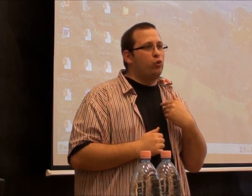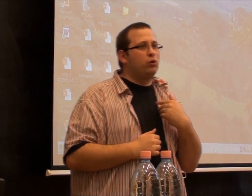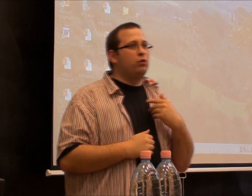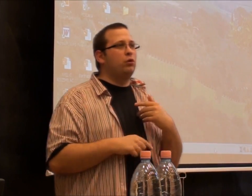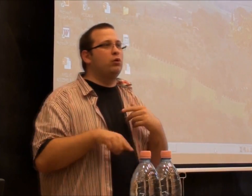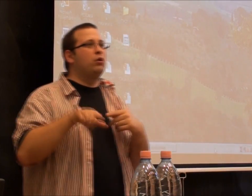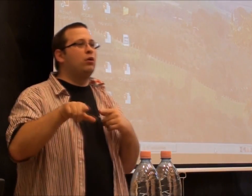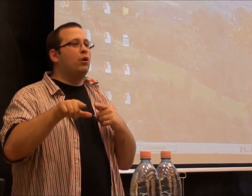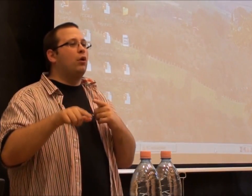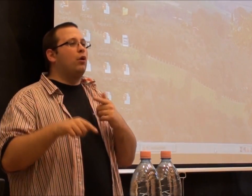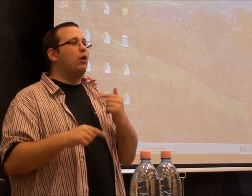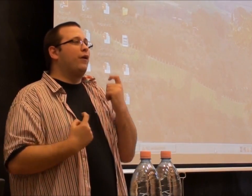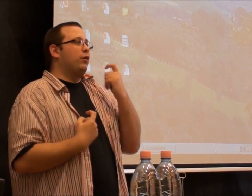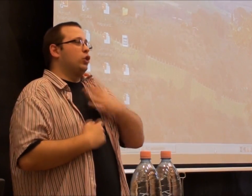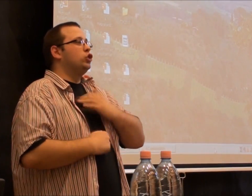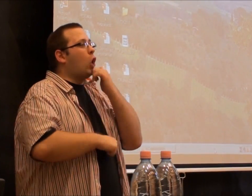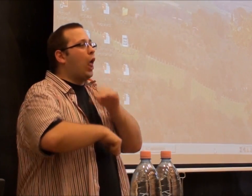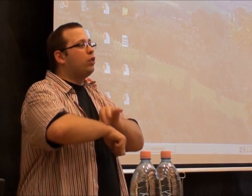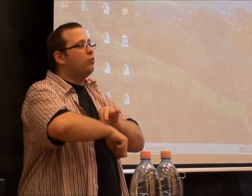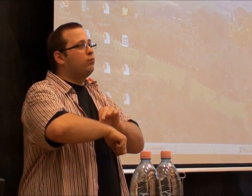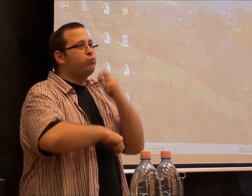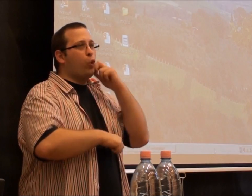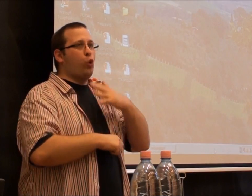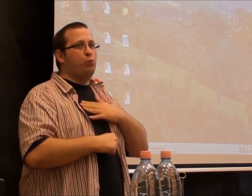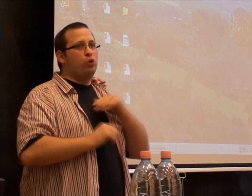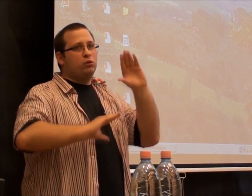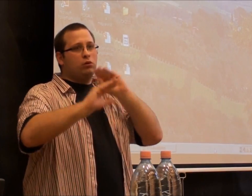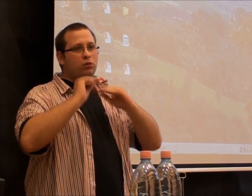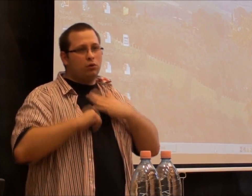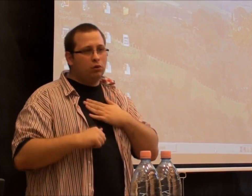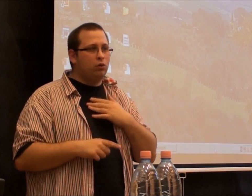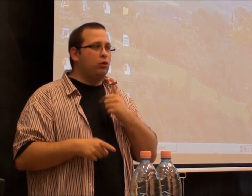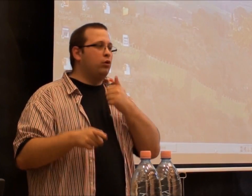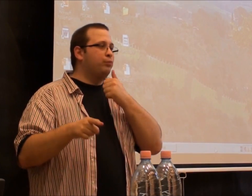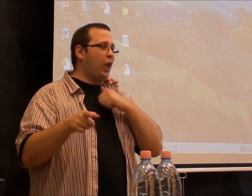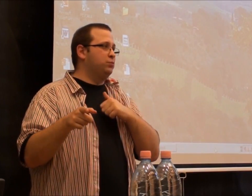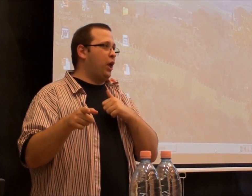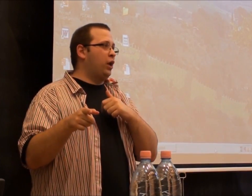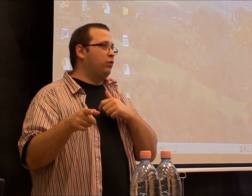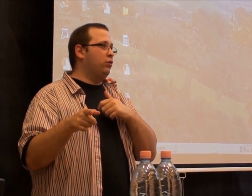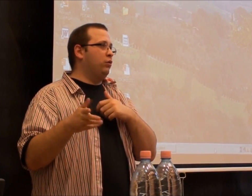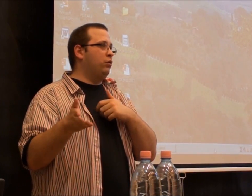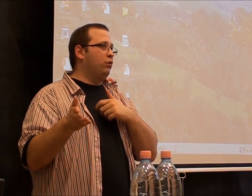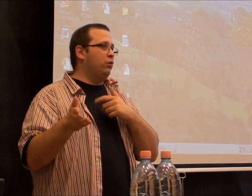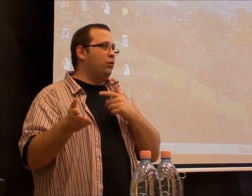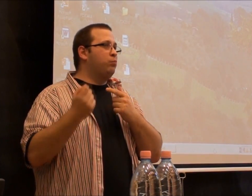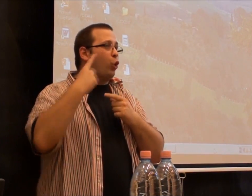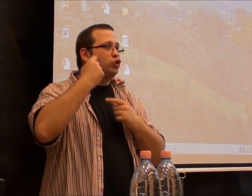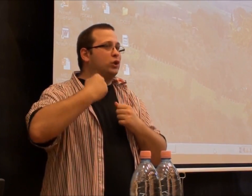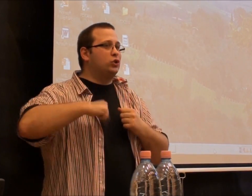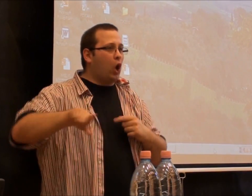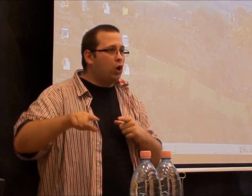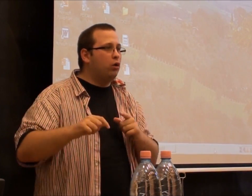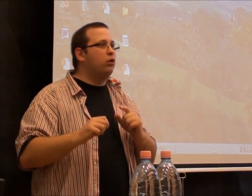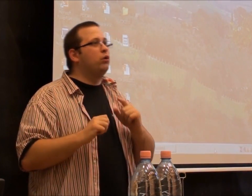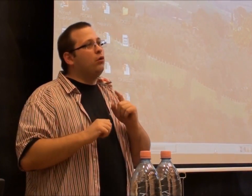Ilyen szempontból a saját bőrömön tapasztalom, hogy a pászmány, a bölcsész